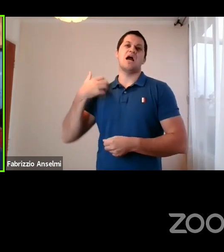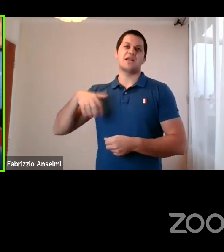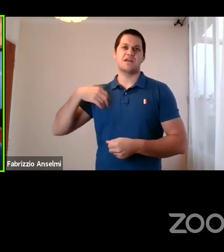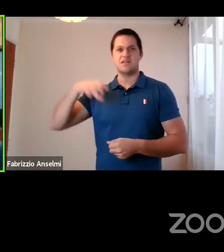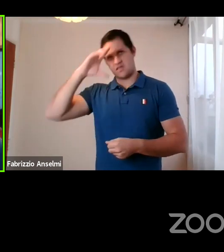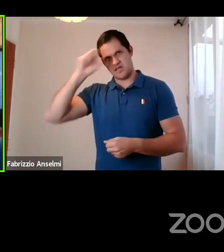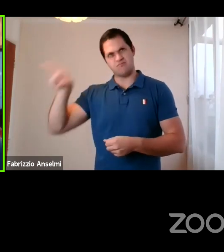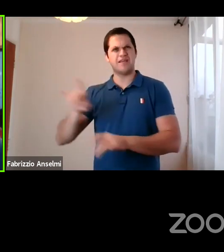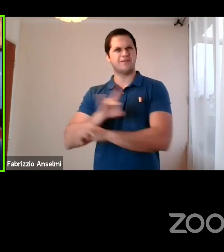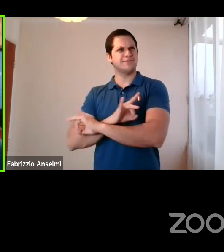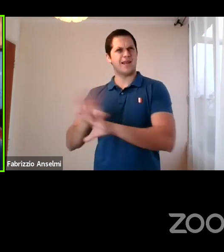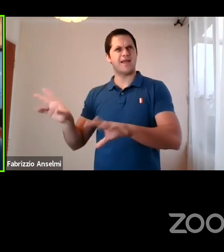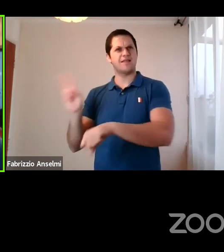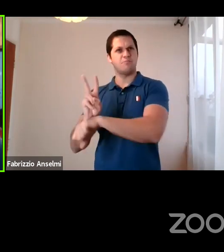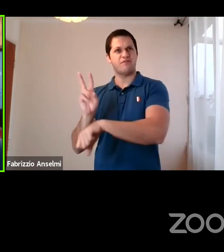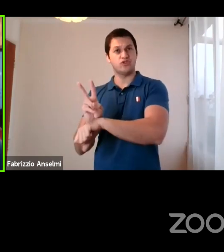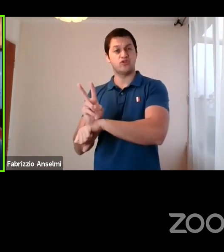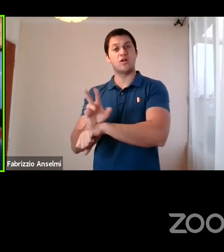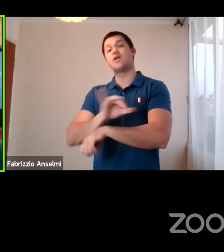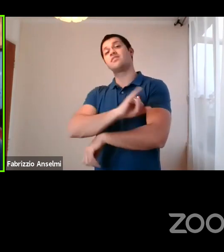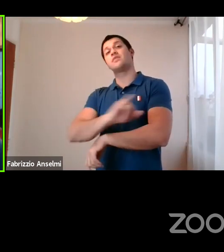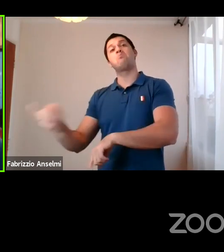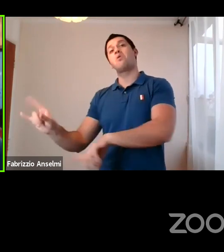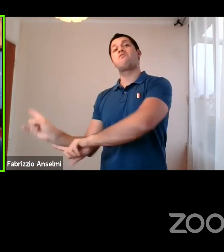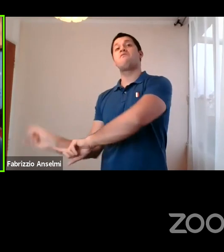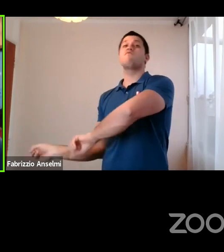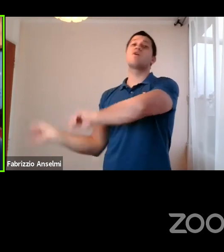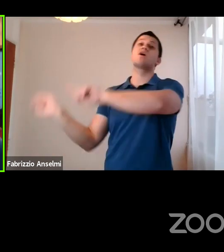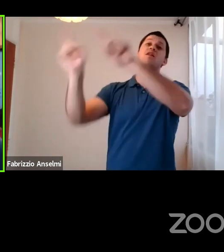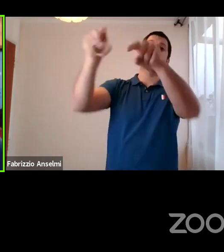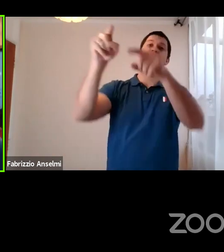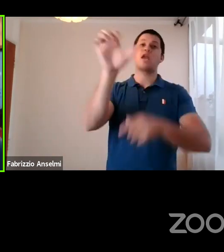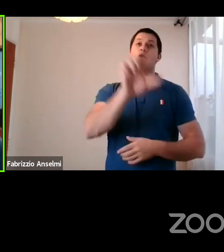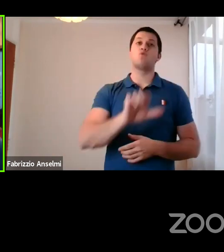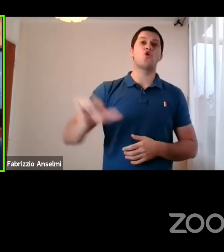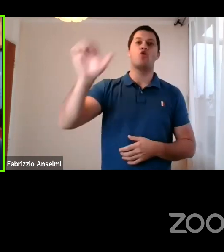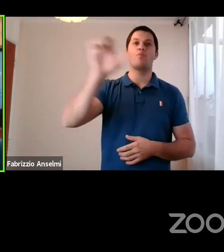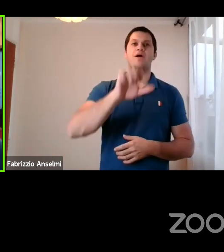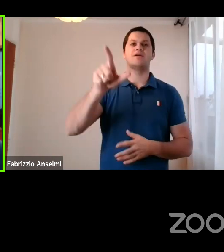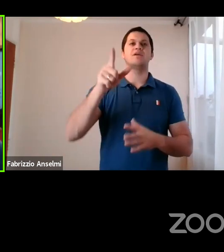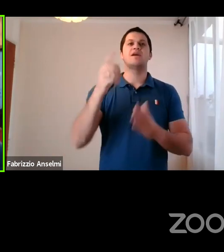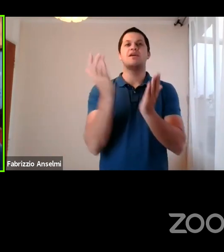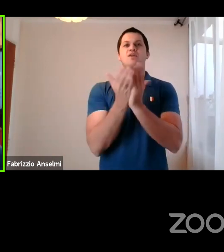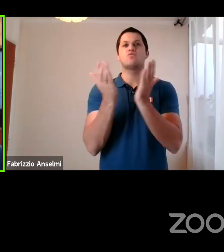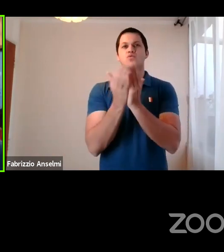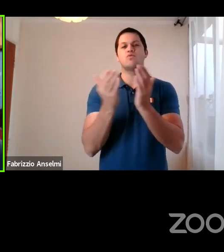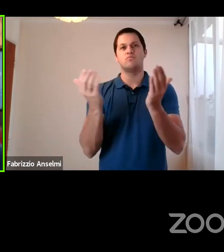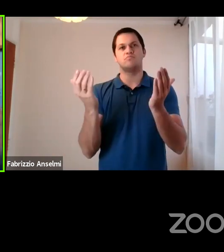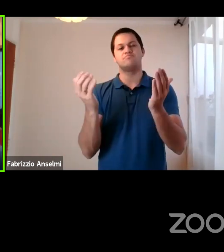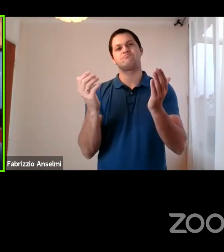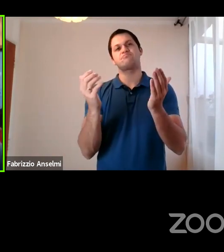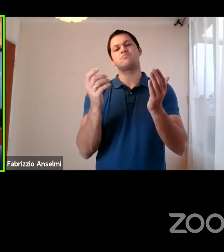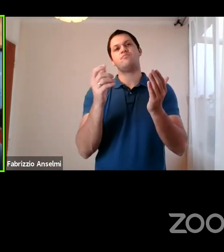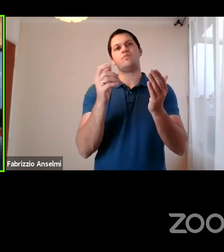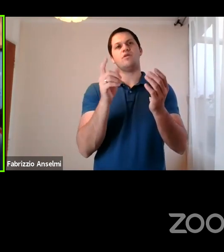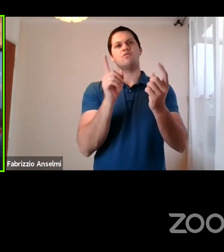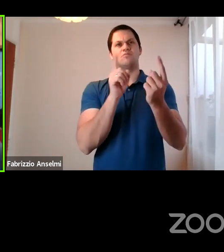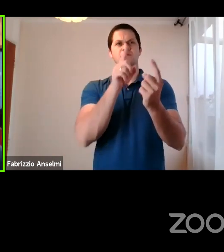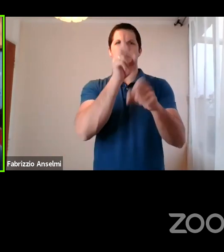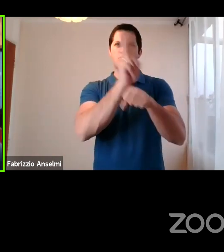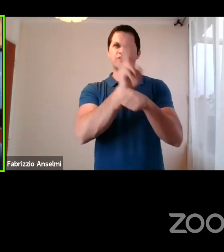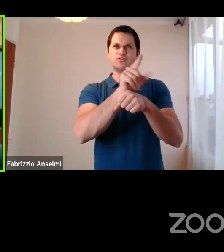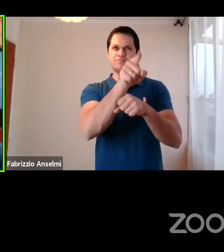a Europa y estudió con el señor Sander, ¿ya? En Suecia, que fue quien hizo toda esta mecanoterapia,